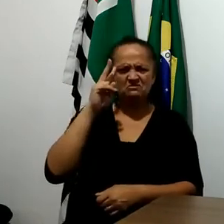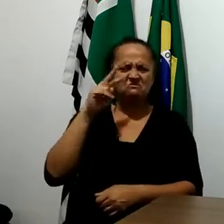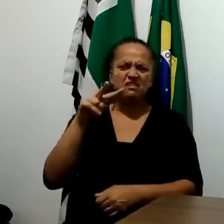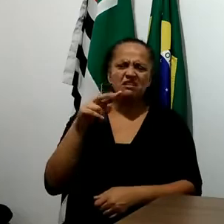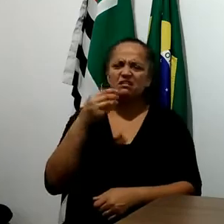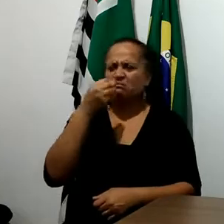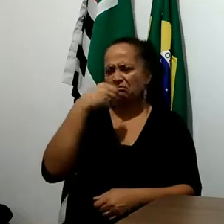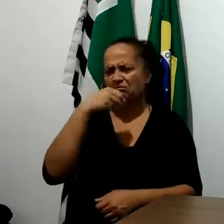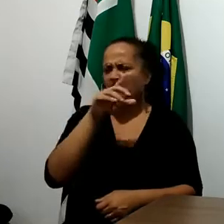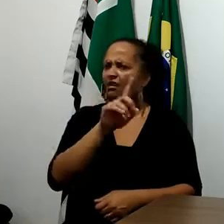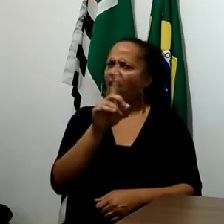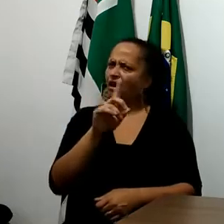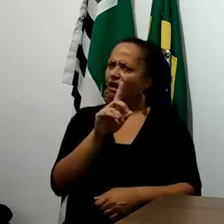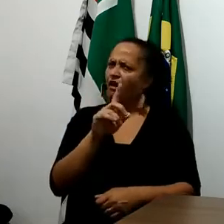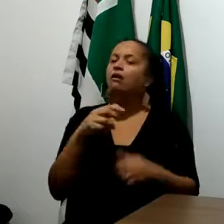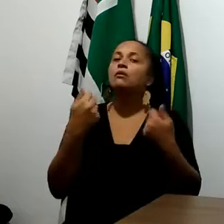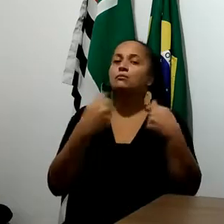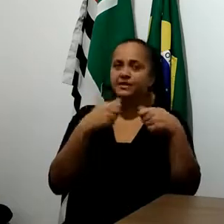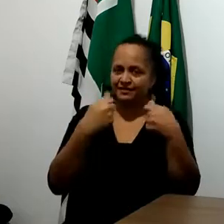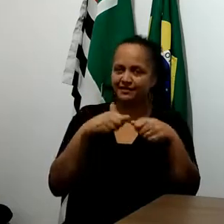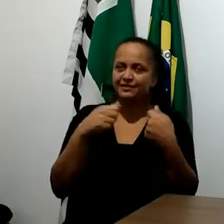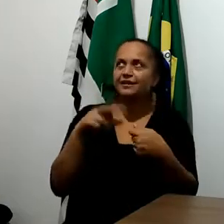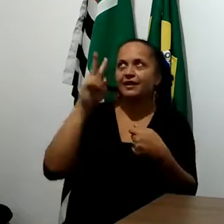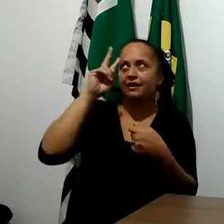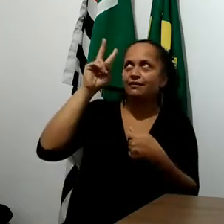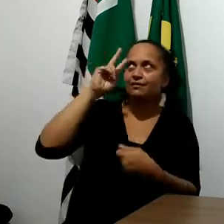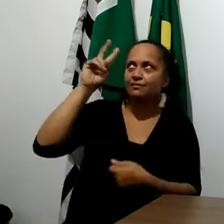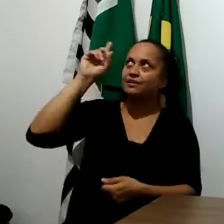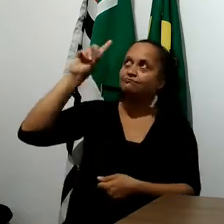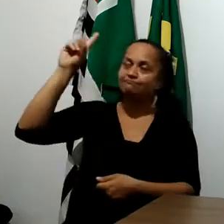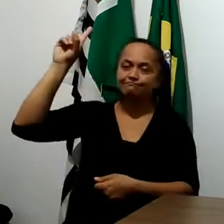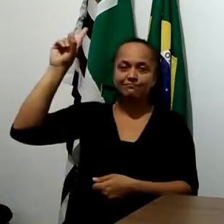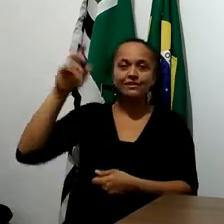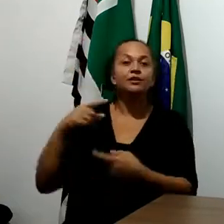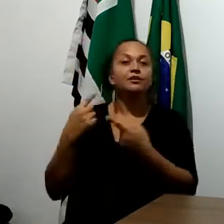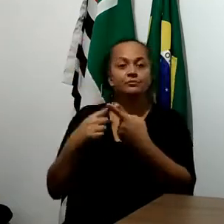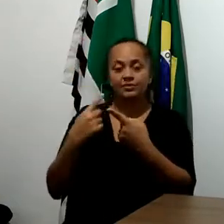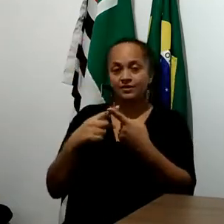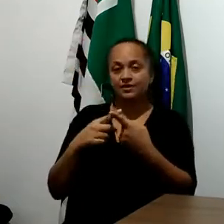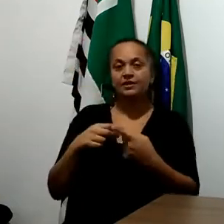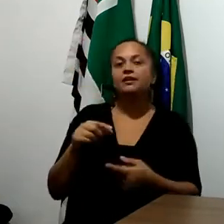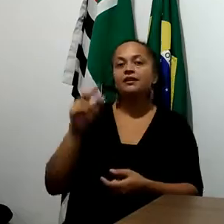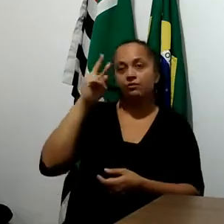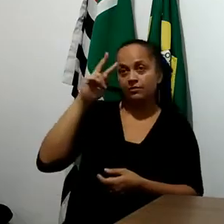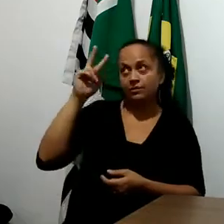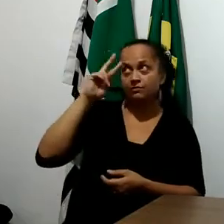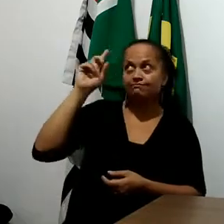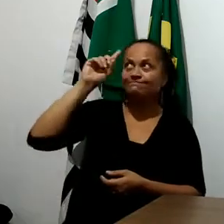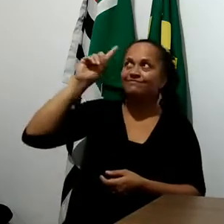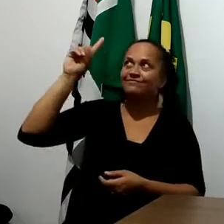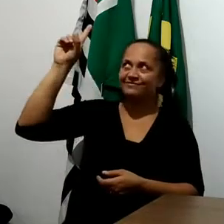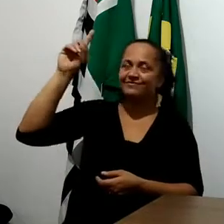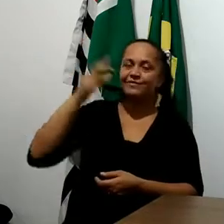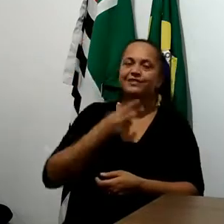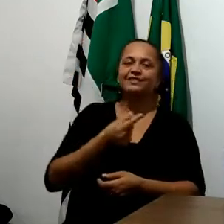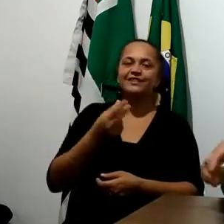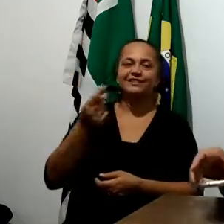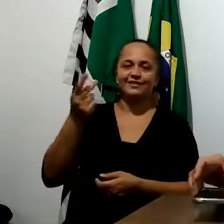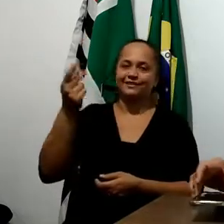veem, porque as coisas que se veem, elas são passageiras, e as que não se veem são